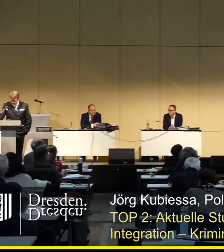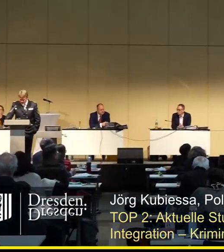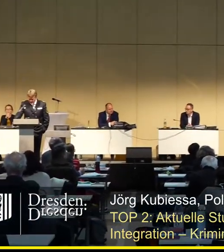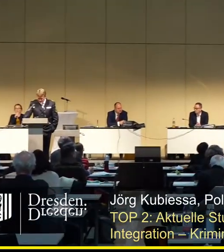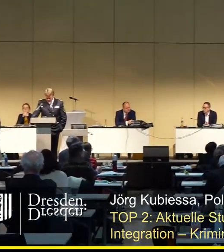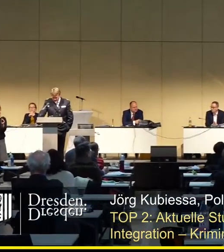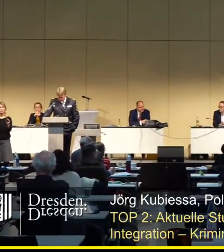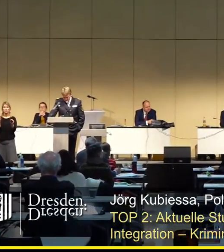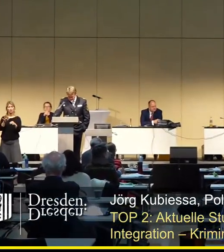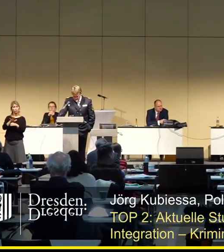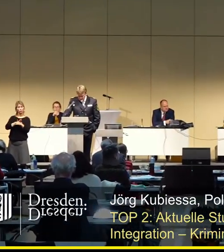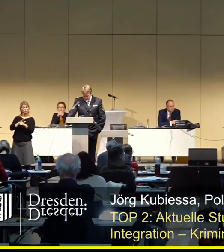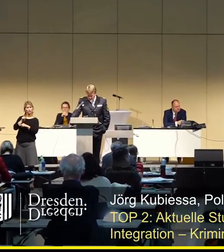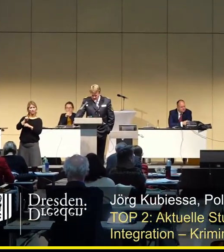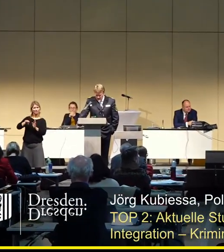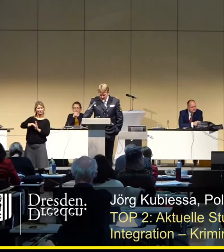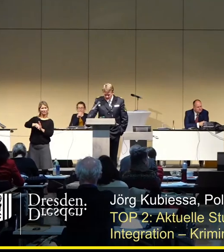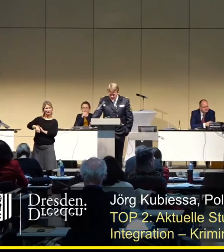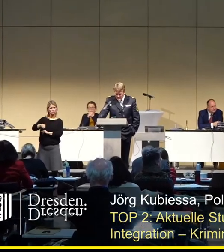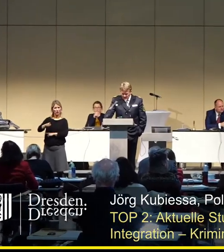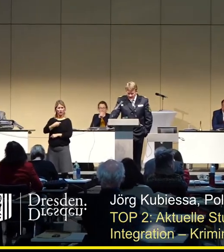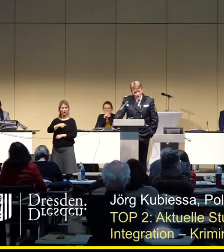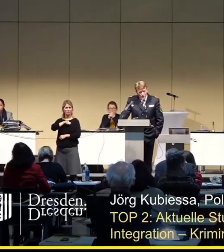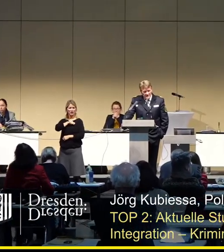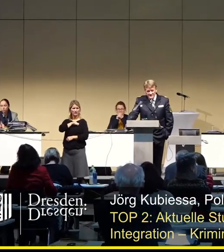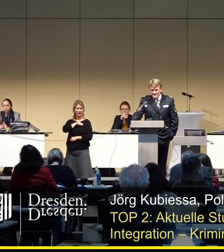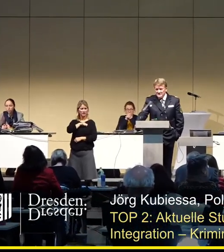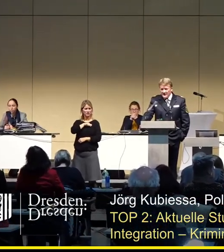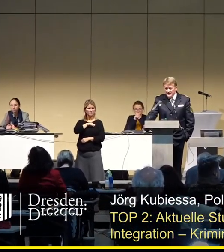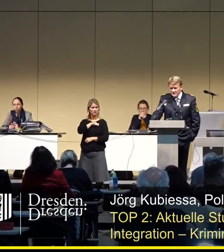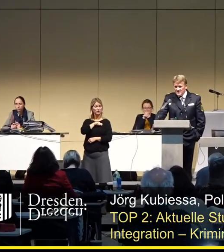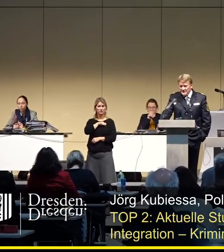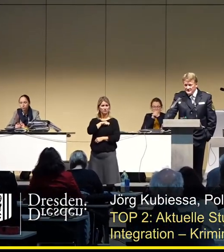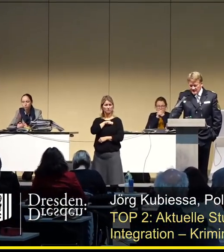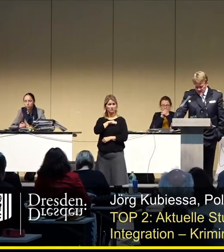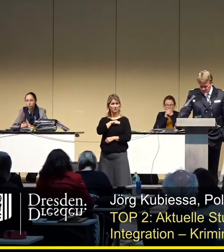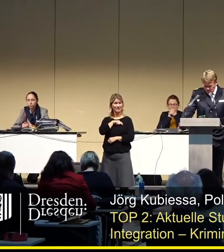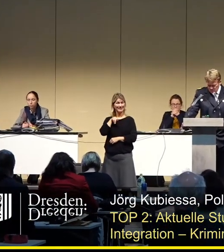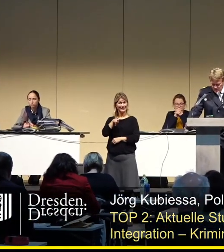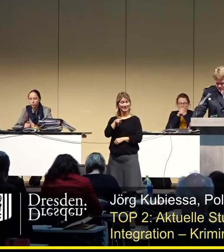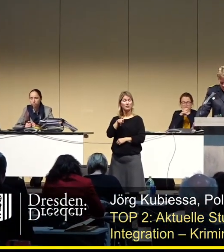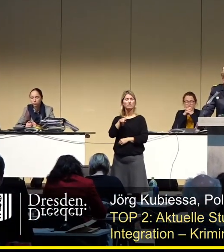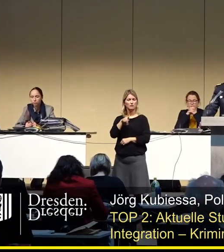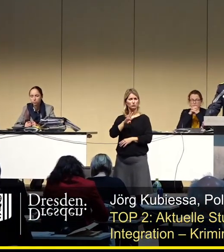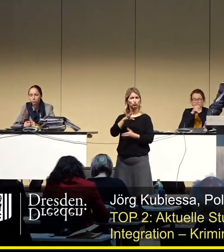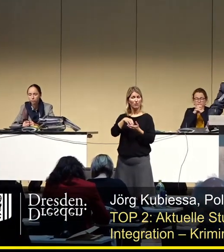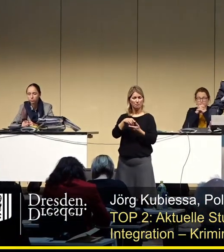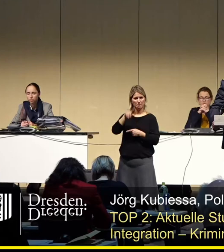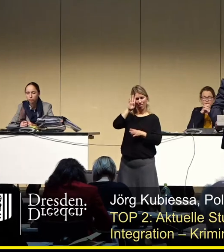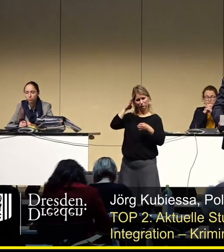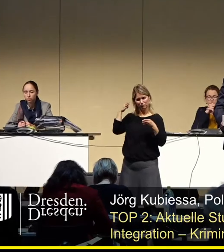der Diebstahlskriminalität der überwiegende Teil der Kriminalität in unserer Stadt ist,